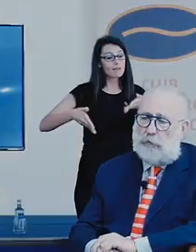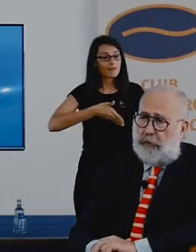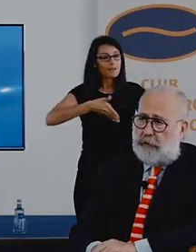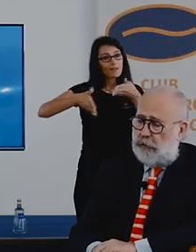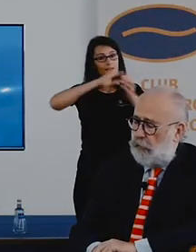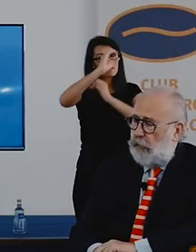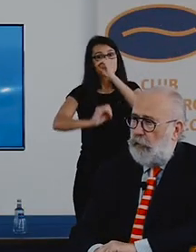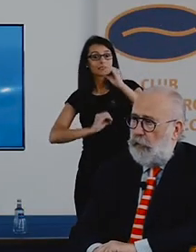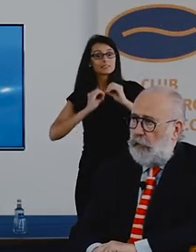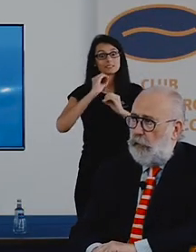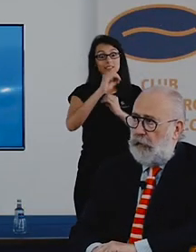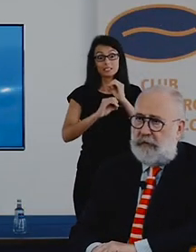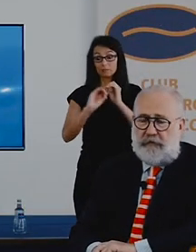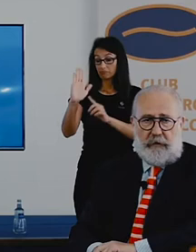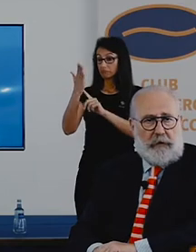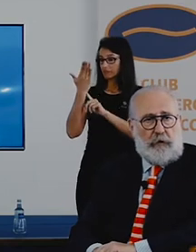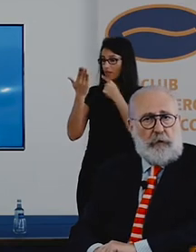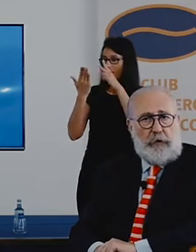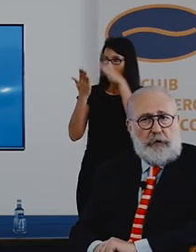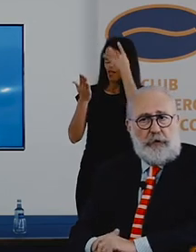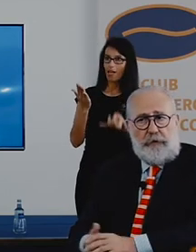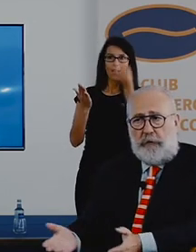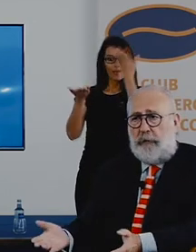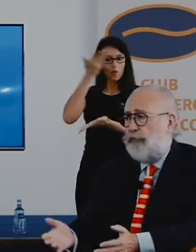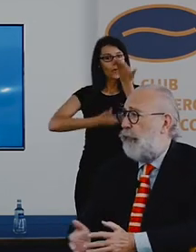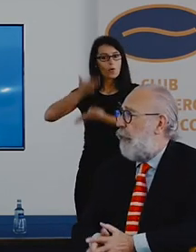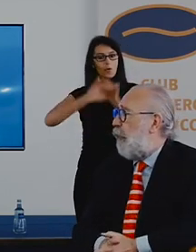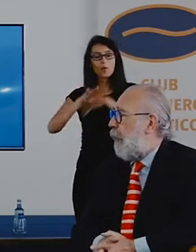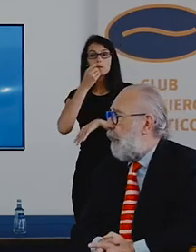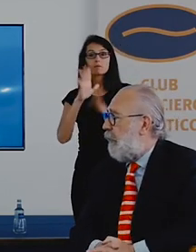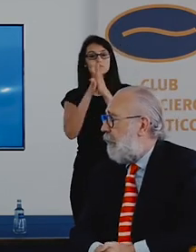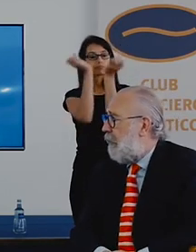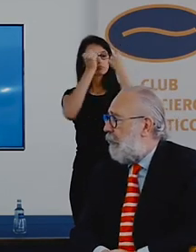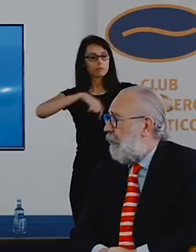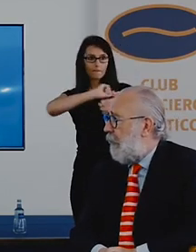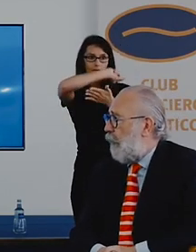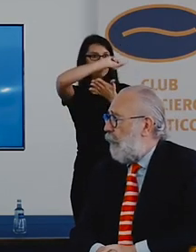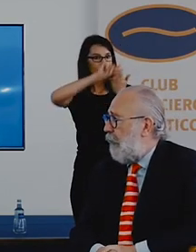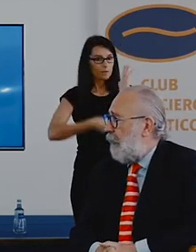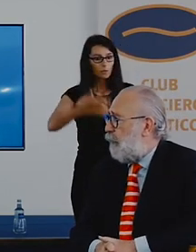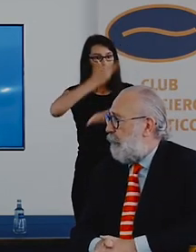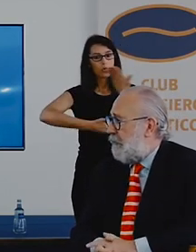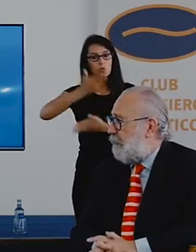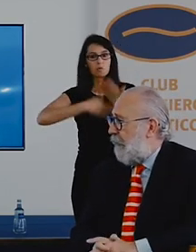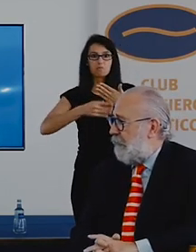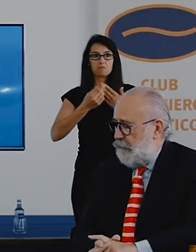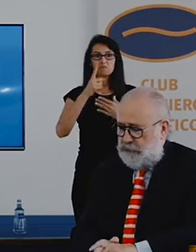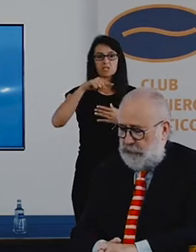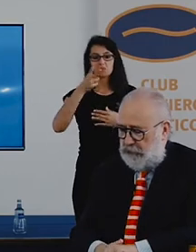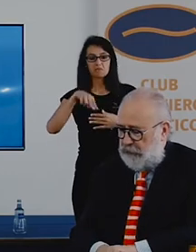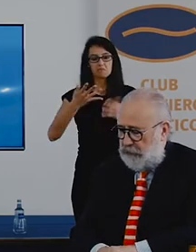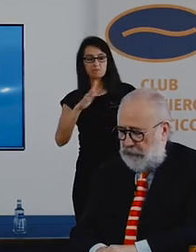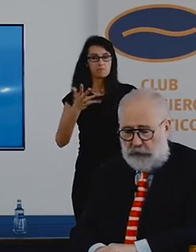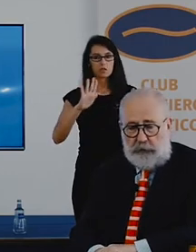club, nos pareció una magnífica idea de colaboración y firmamos un convenio de colaboración, quiero recordar, hace unos meses para este